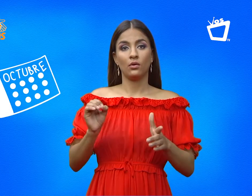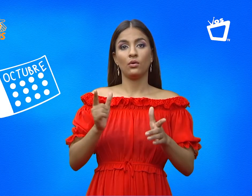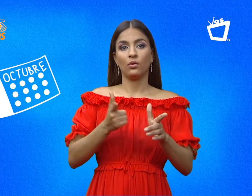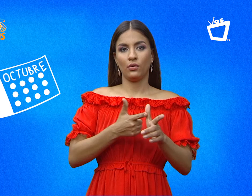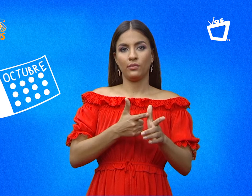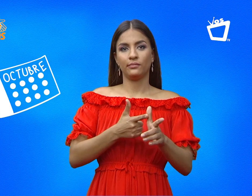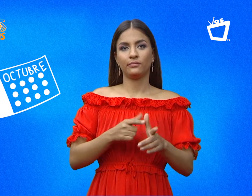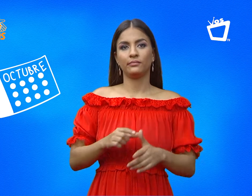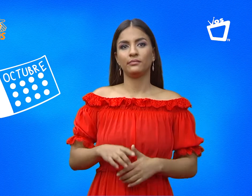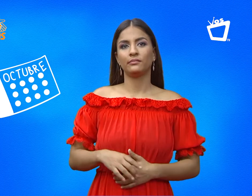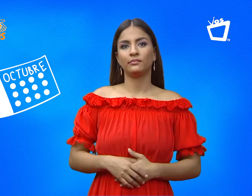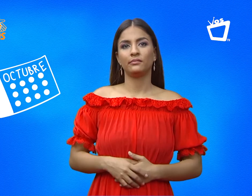octubre